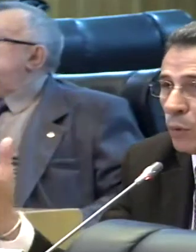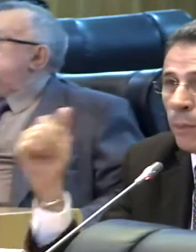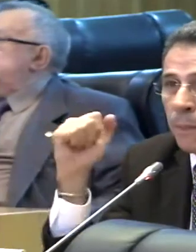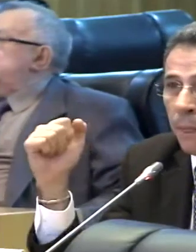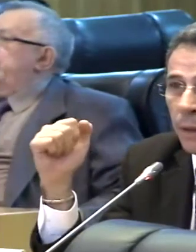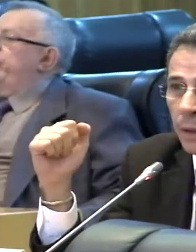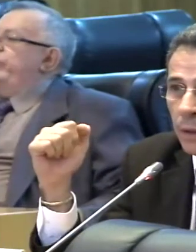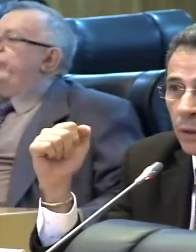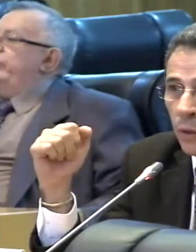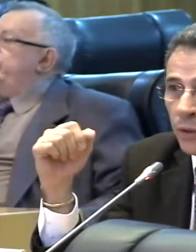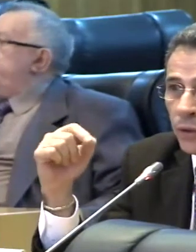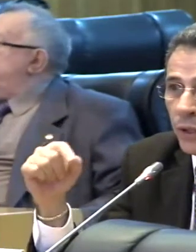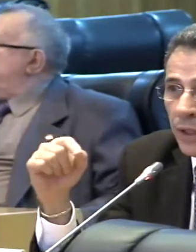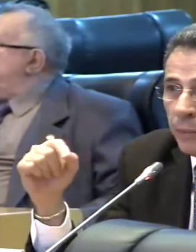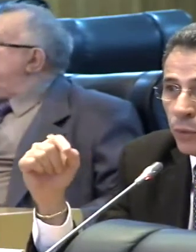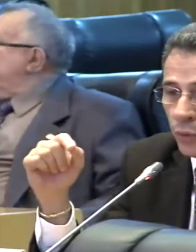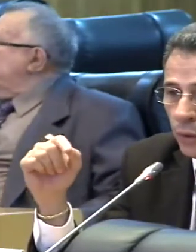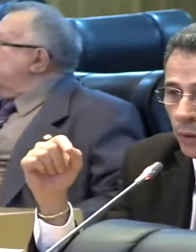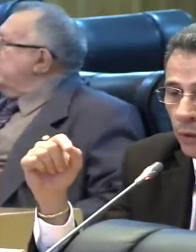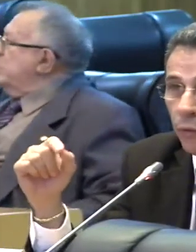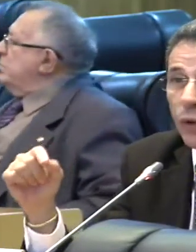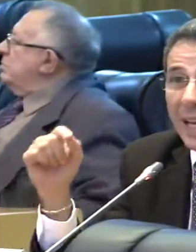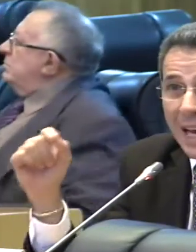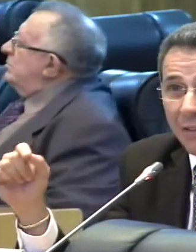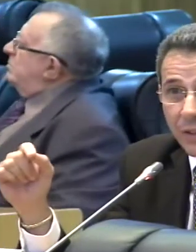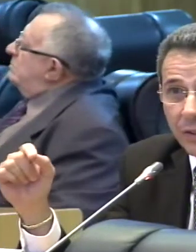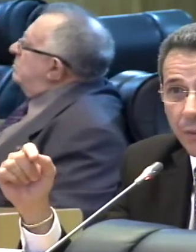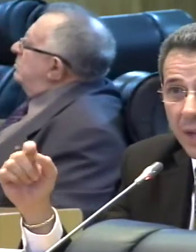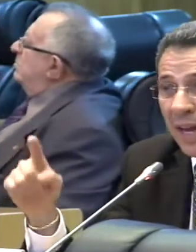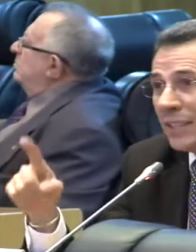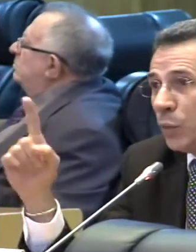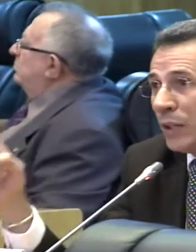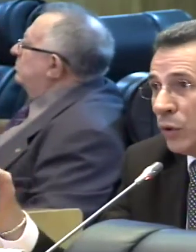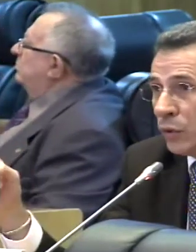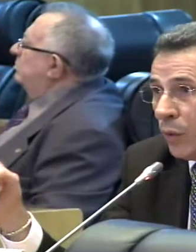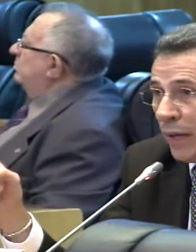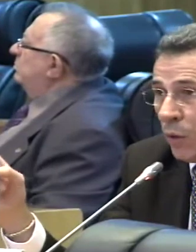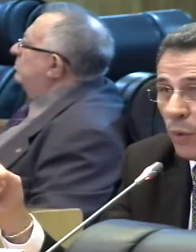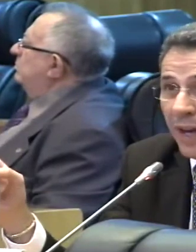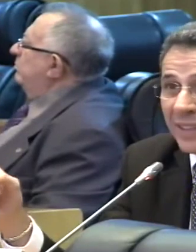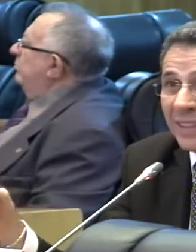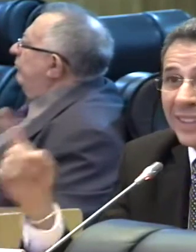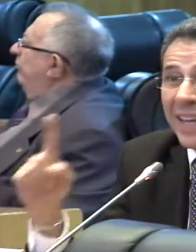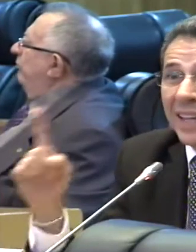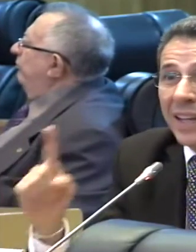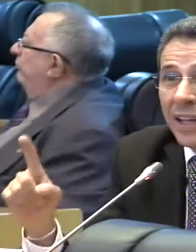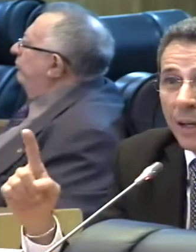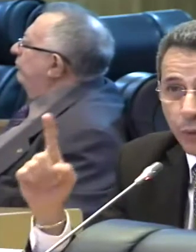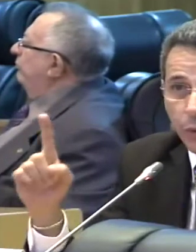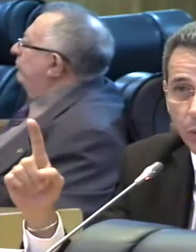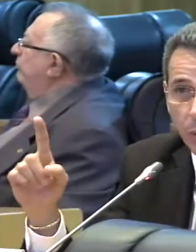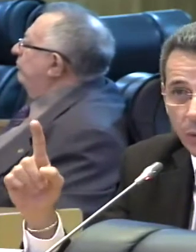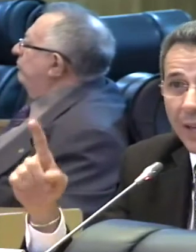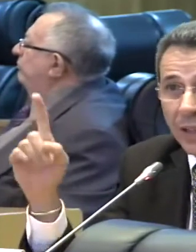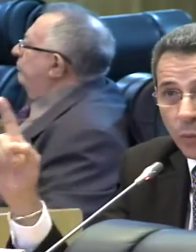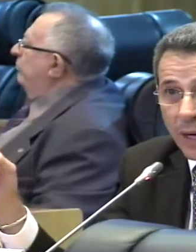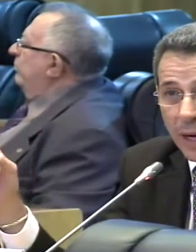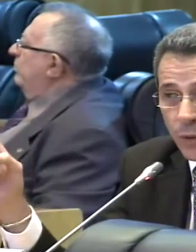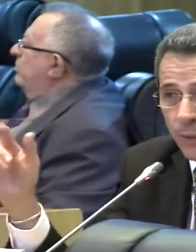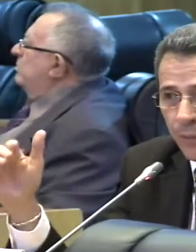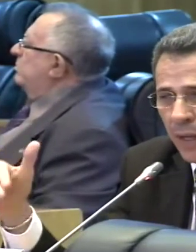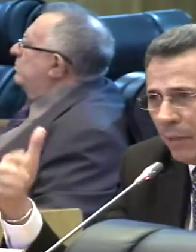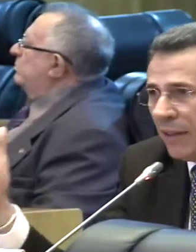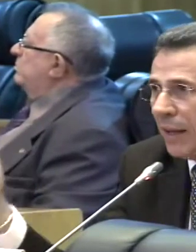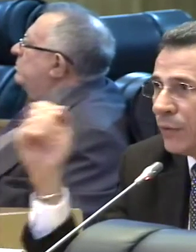órgão público, nós estejamos vulneráveis a situações como essa, sem que tenhamos dado